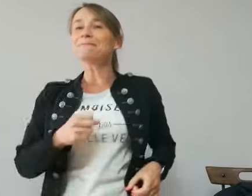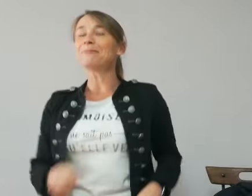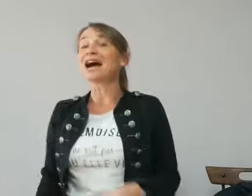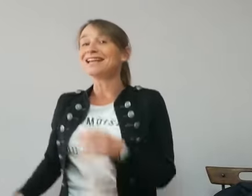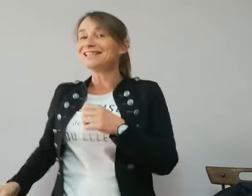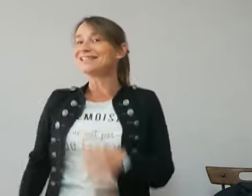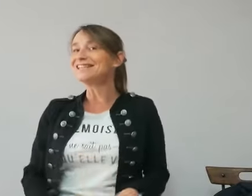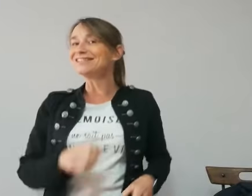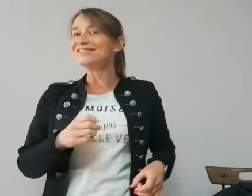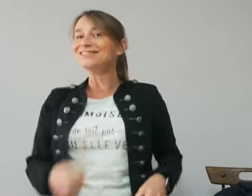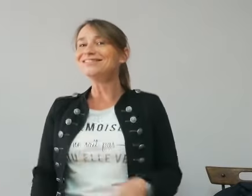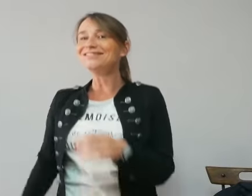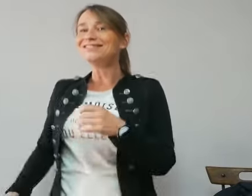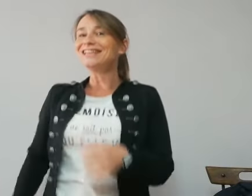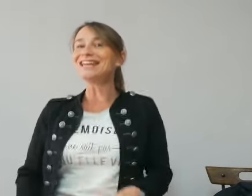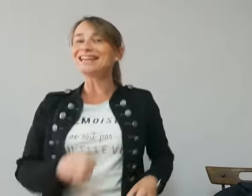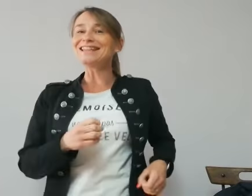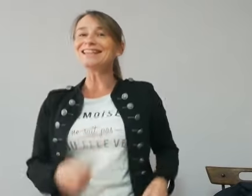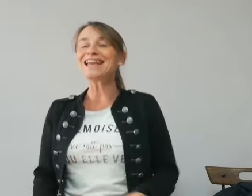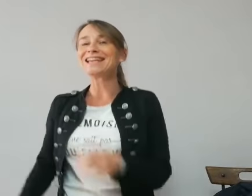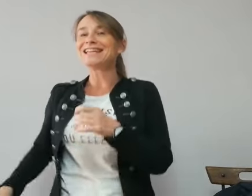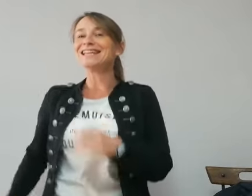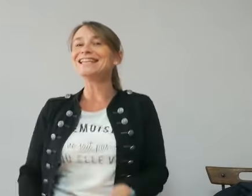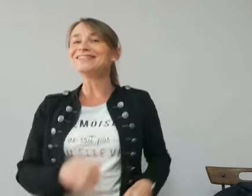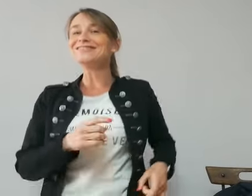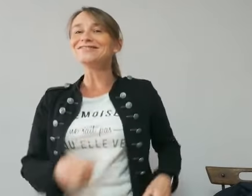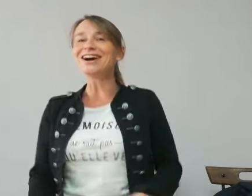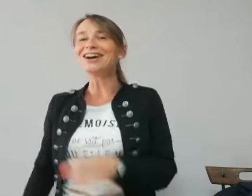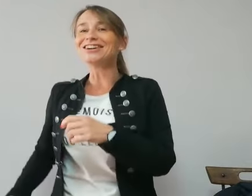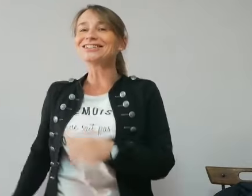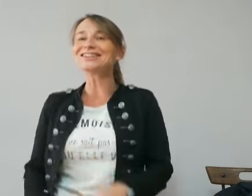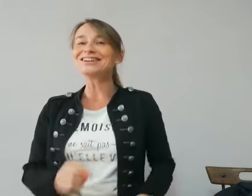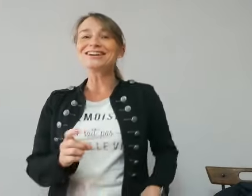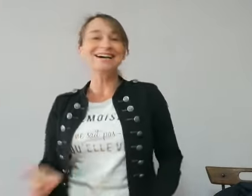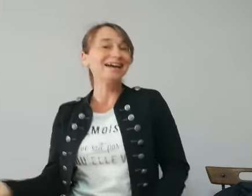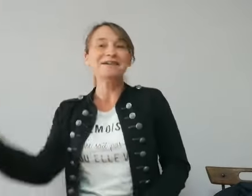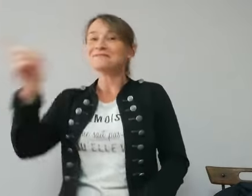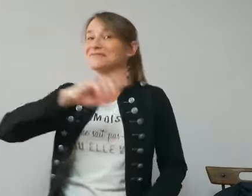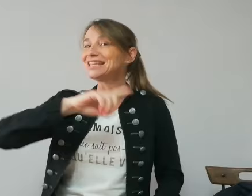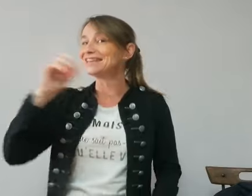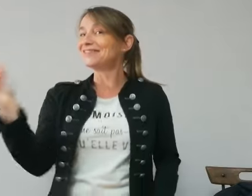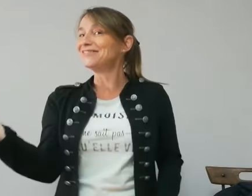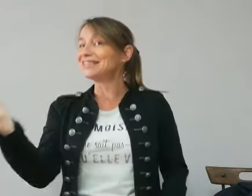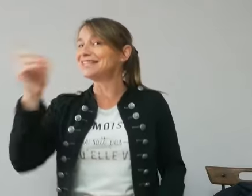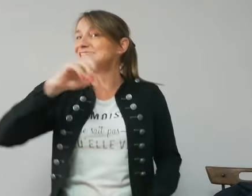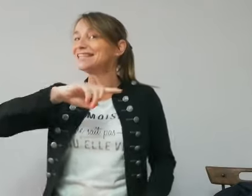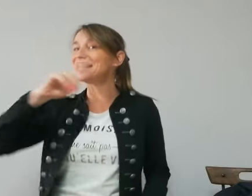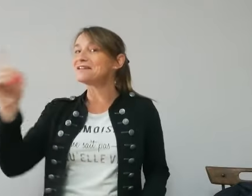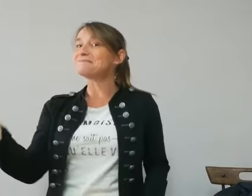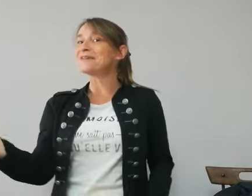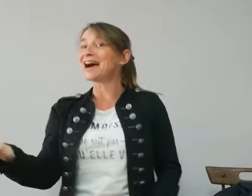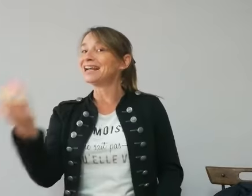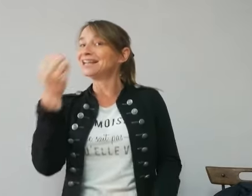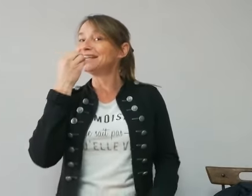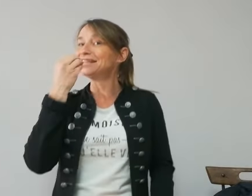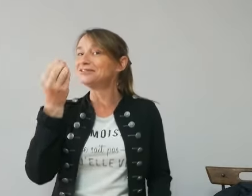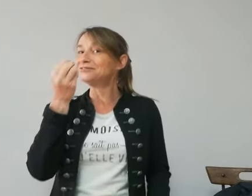Si le loup n'y est est pas, il ne nous mangera pas comme il n'y est pas, il ne